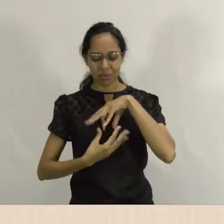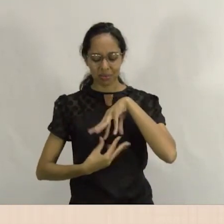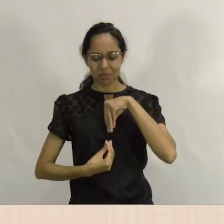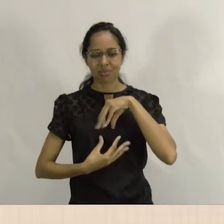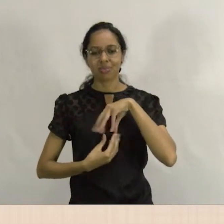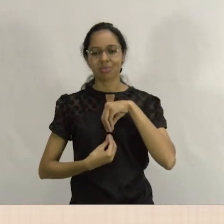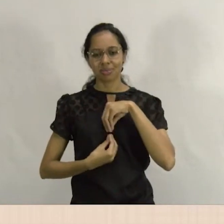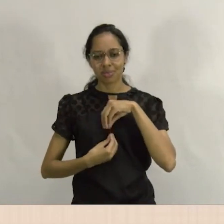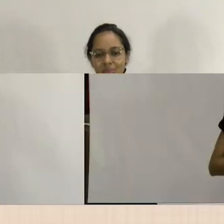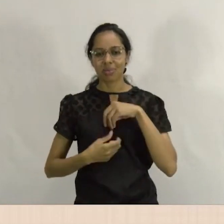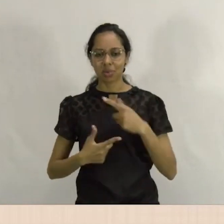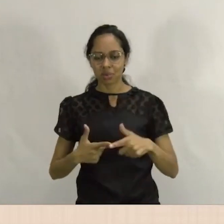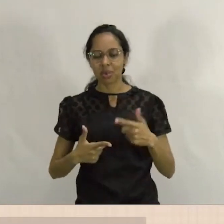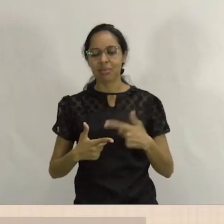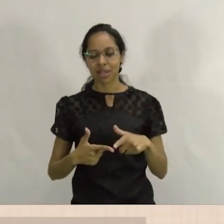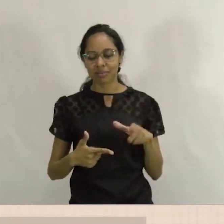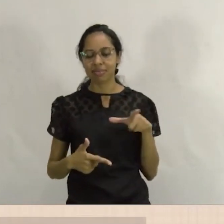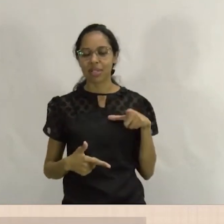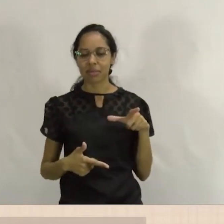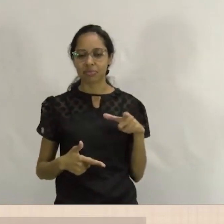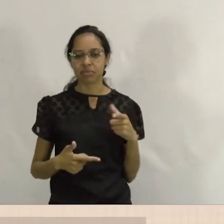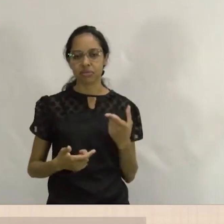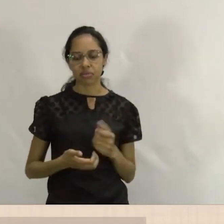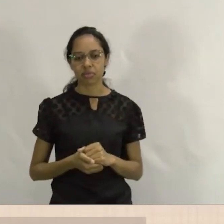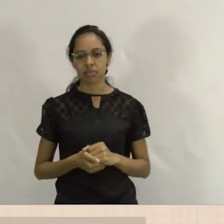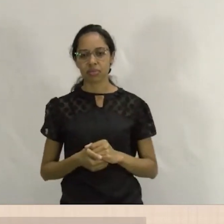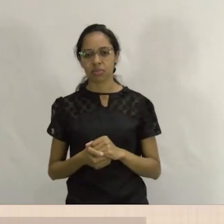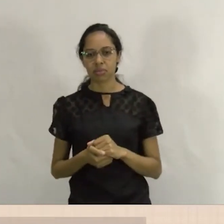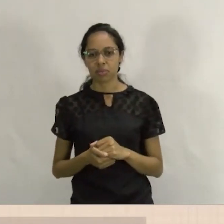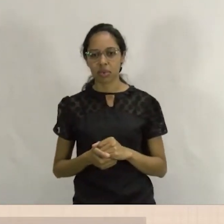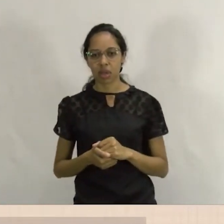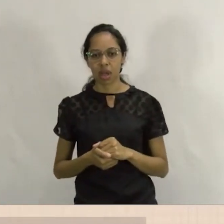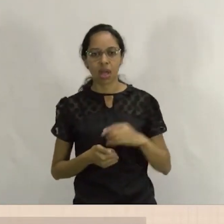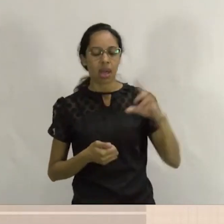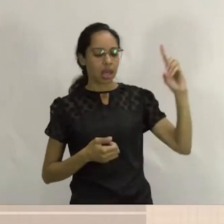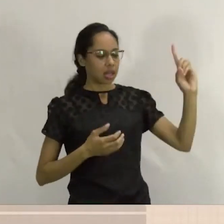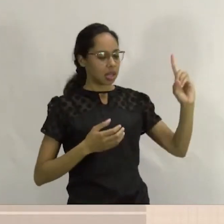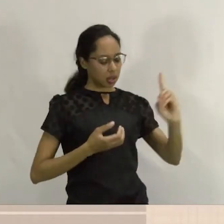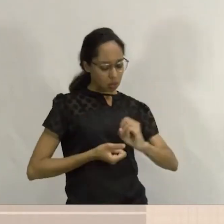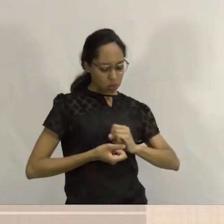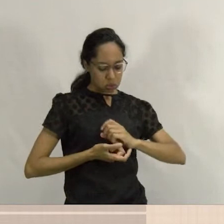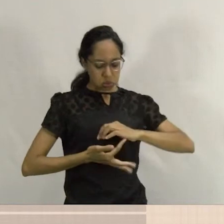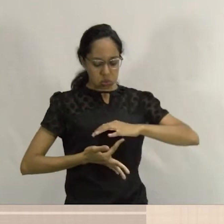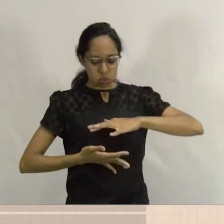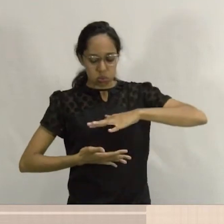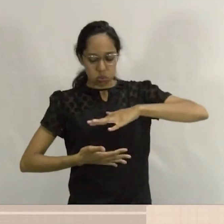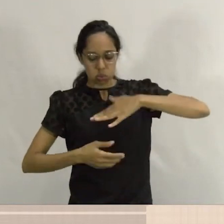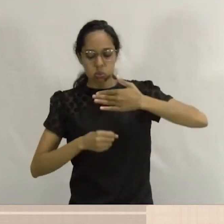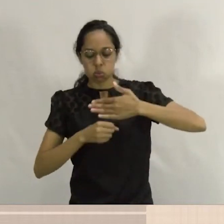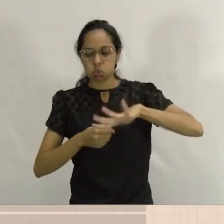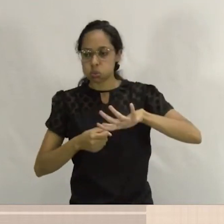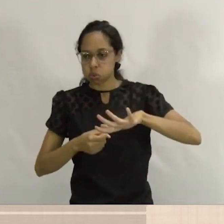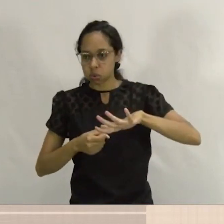A nossa alma, eu não tenho certeza se está totalmente preenchida com Deus. Você tem?